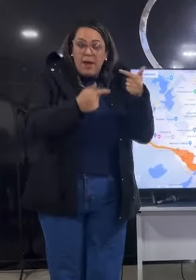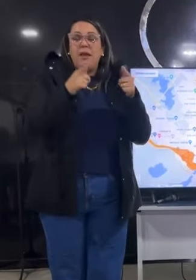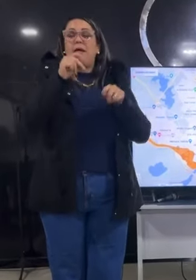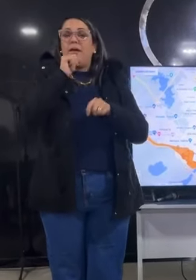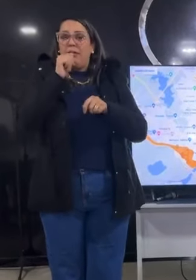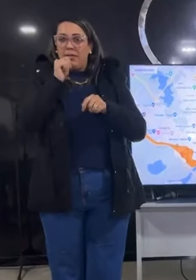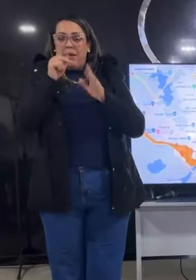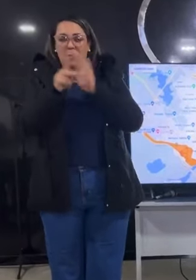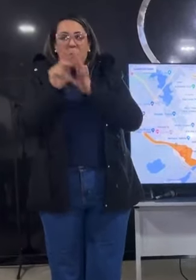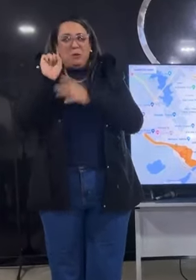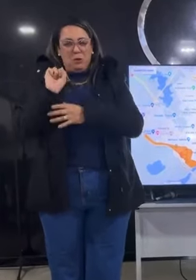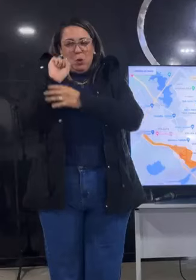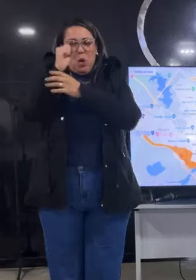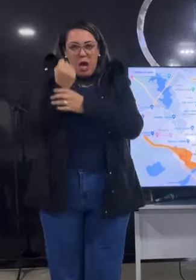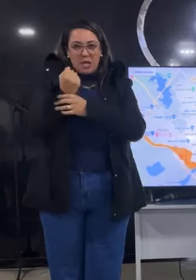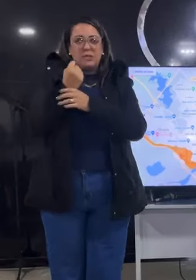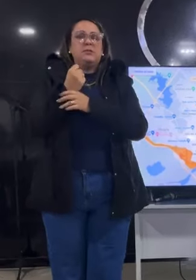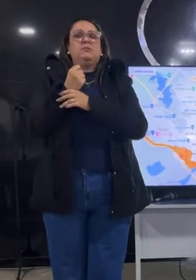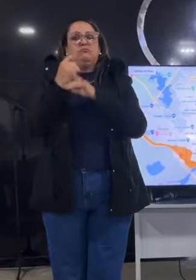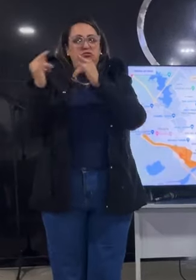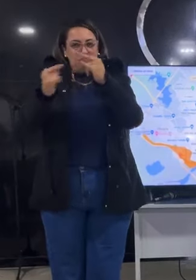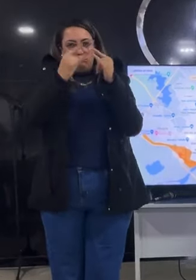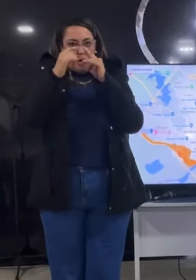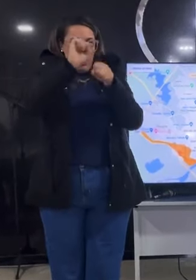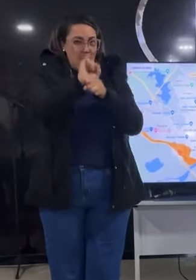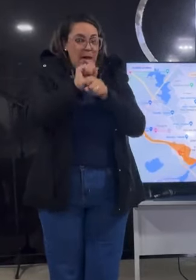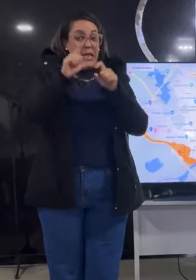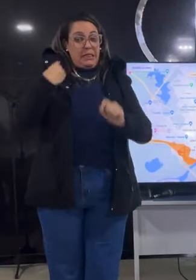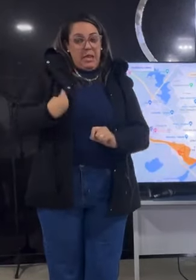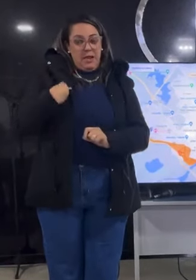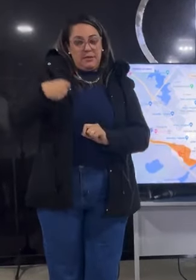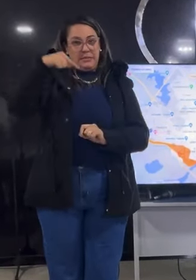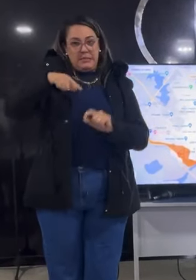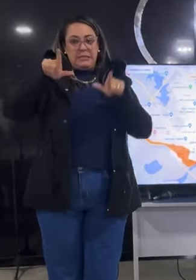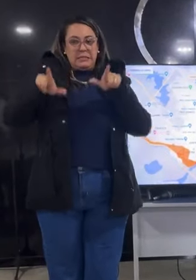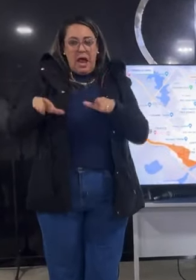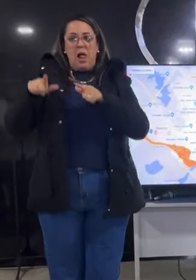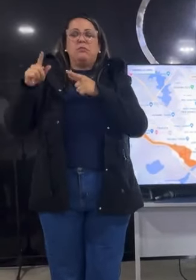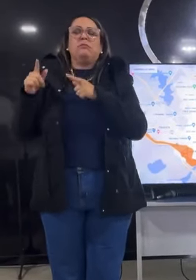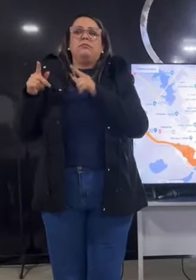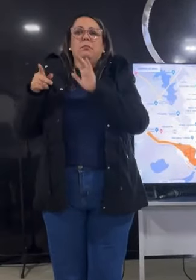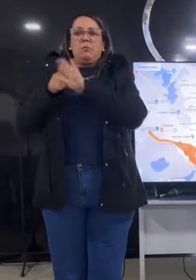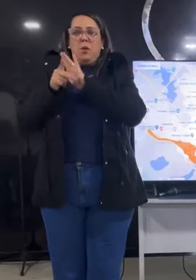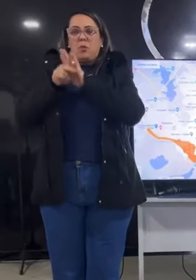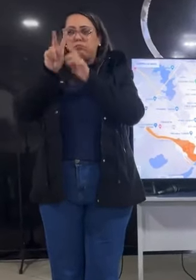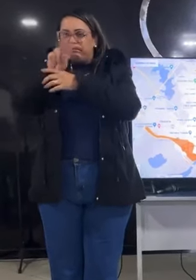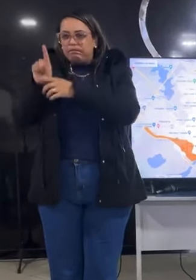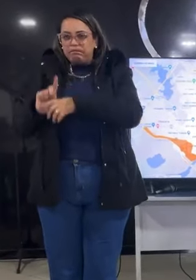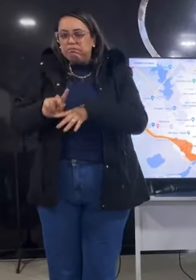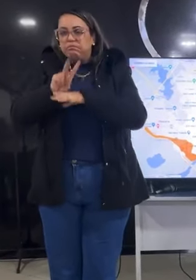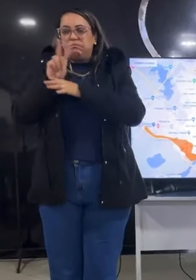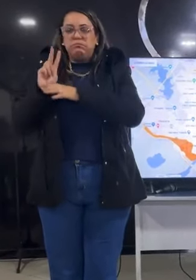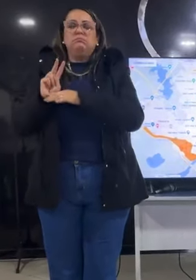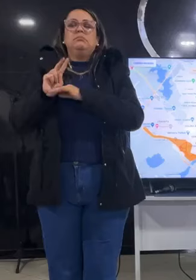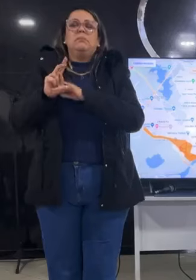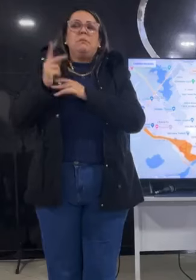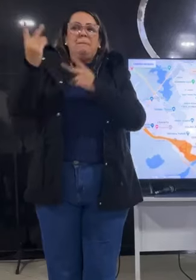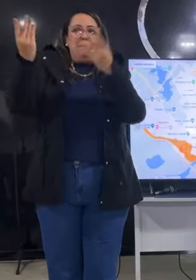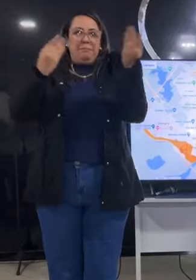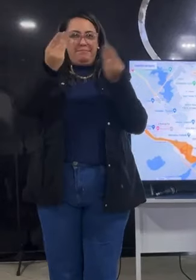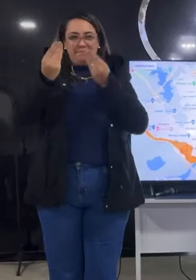trabalhando as corações Não Param vão est aqui na sala de situação para receber eh os pedidos nas